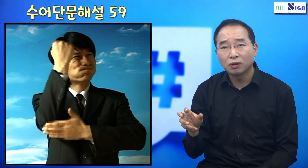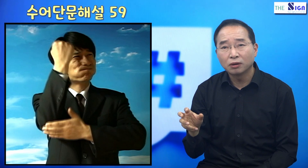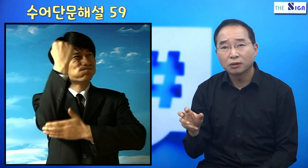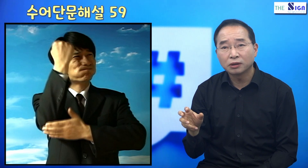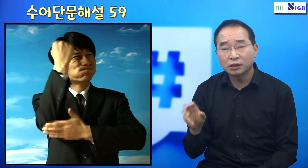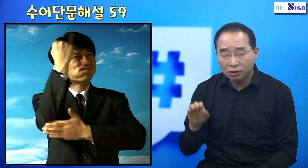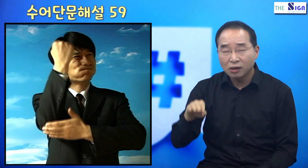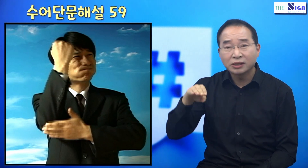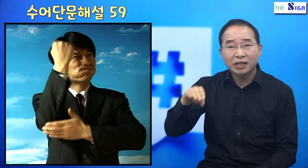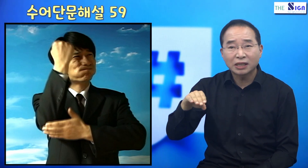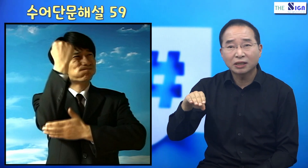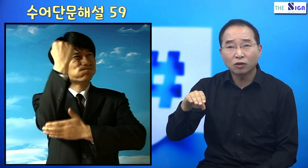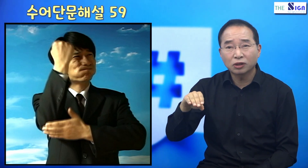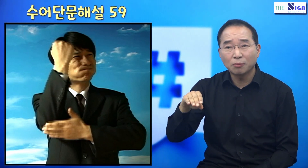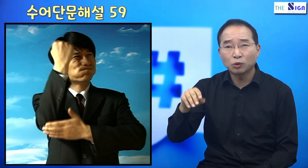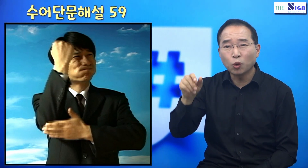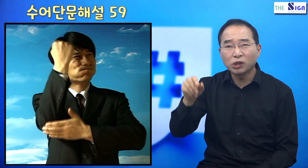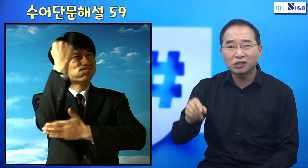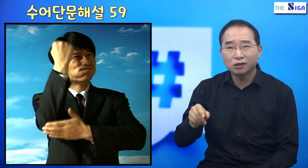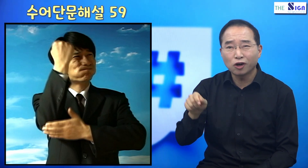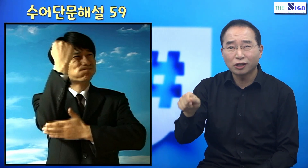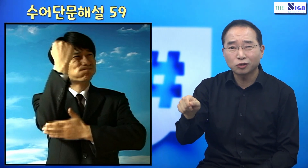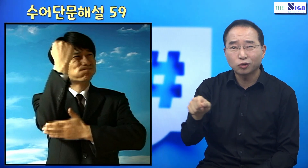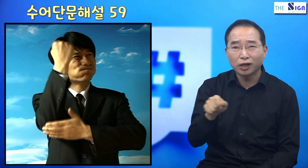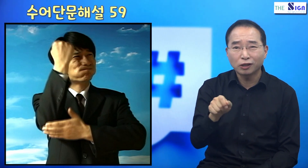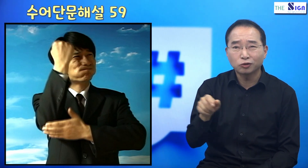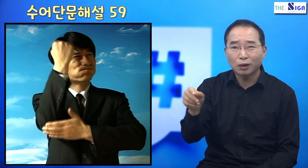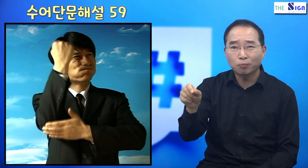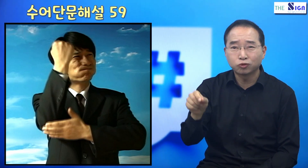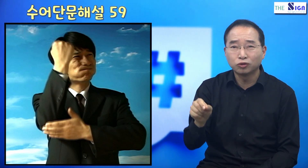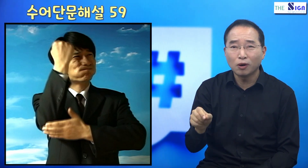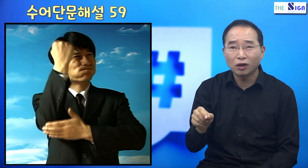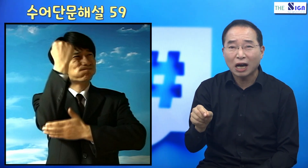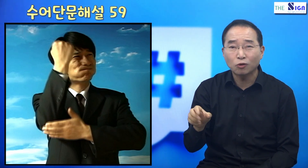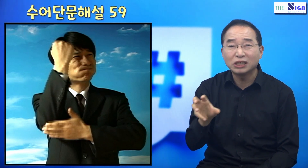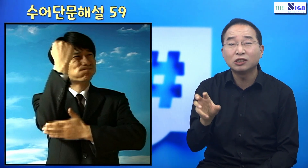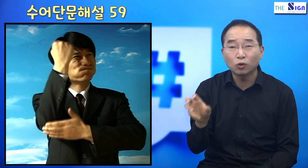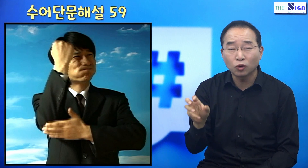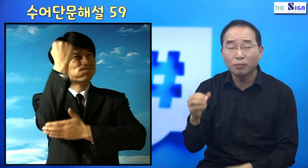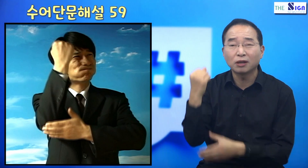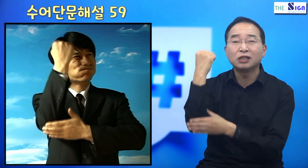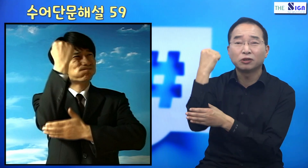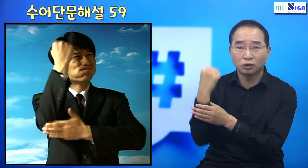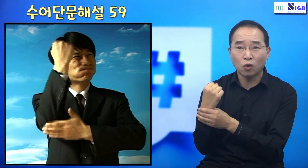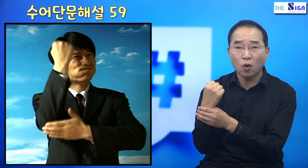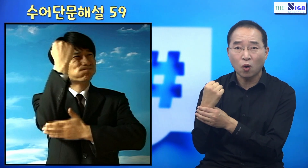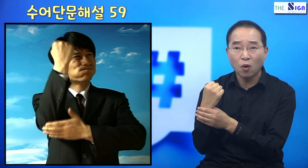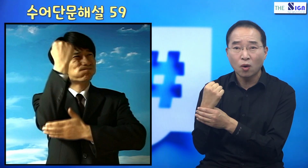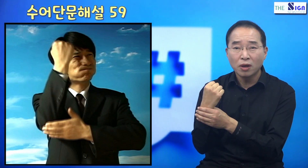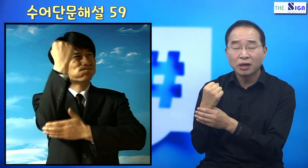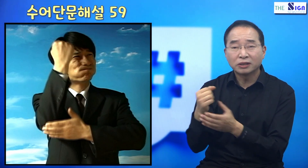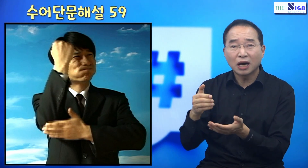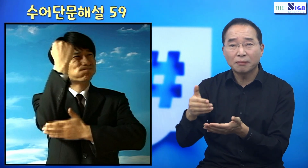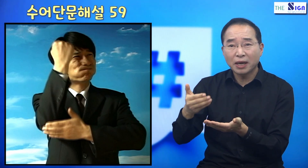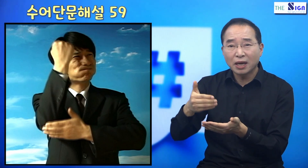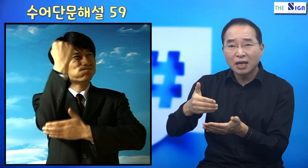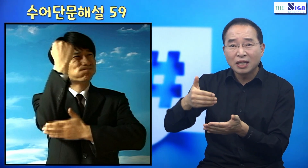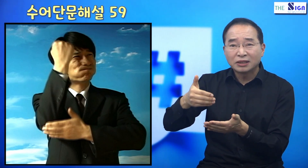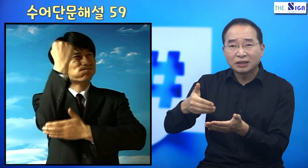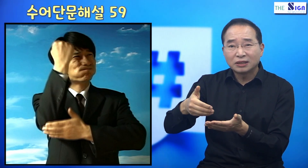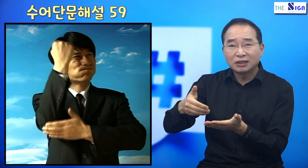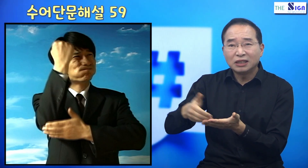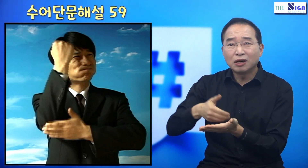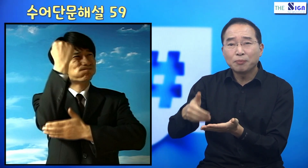표현이에요. 그래서 차 상태가 어떻게 뭐 녹이 슬어가지고 해가지고 다 구멍 나고 이 정도면 이걸 쓰고 그